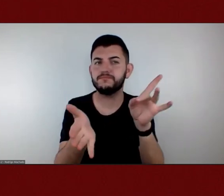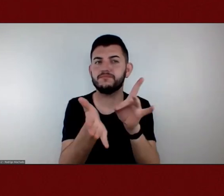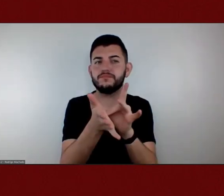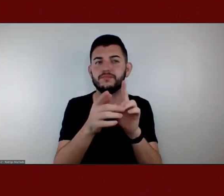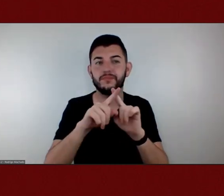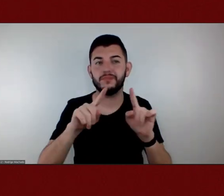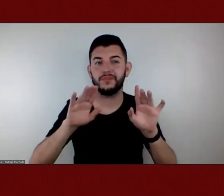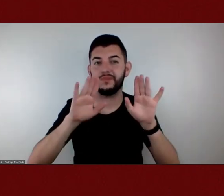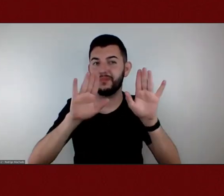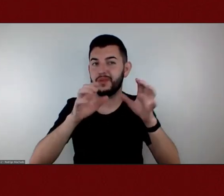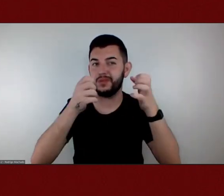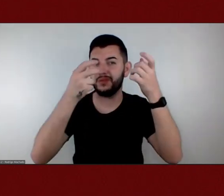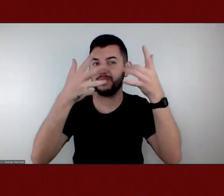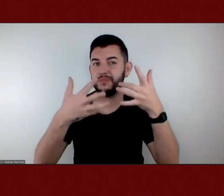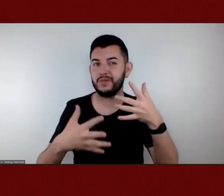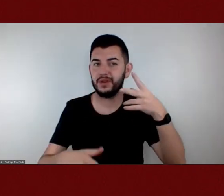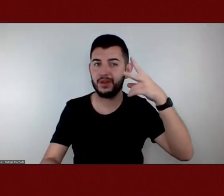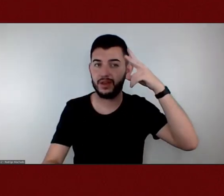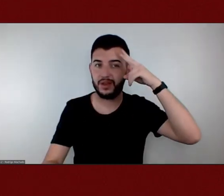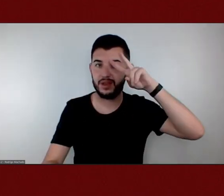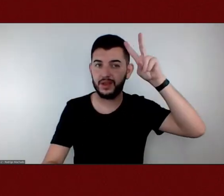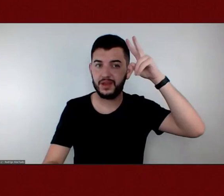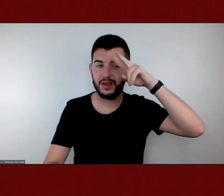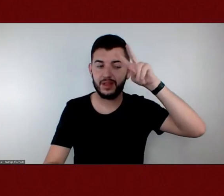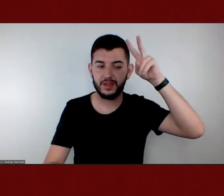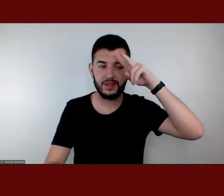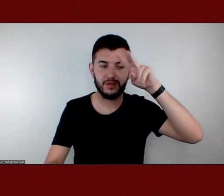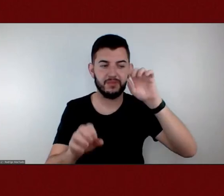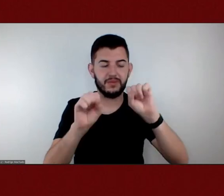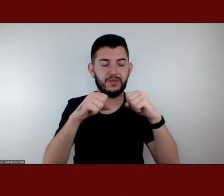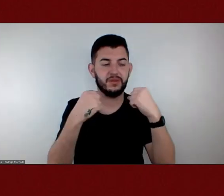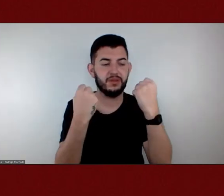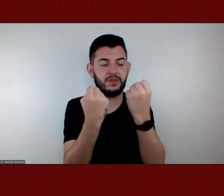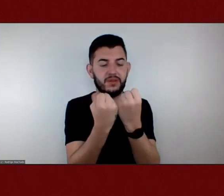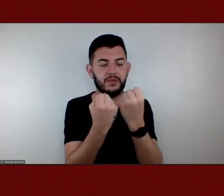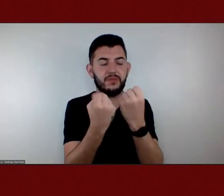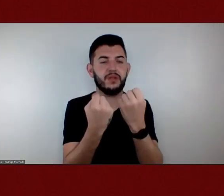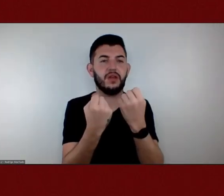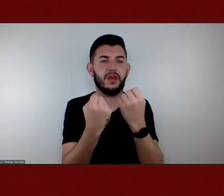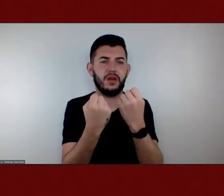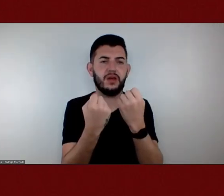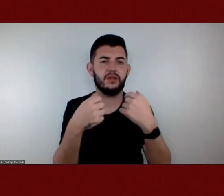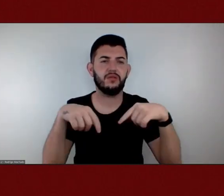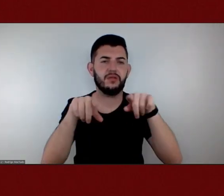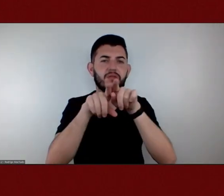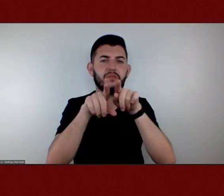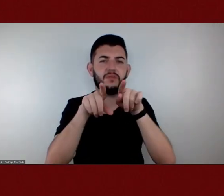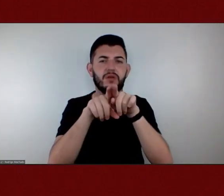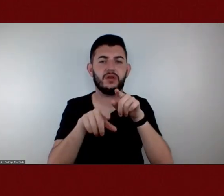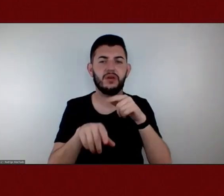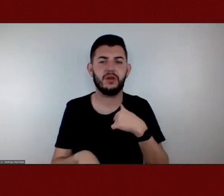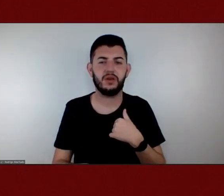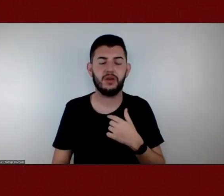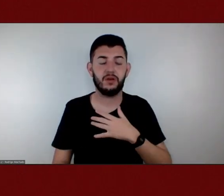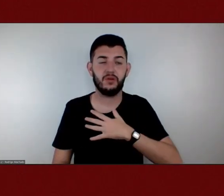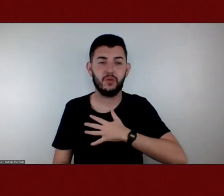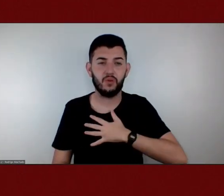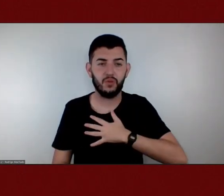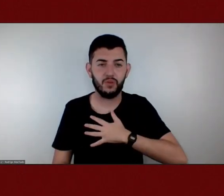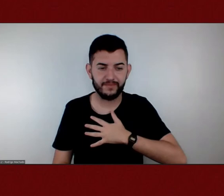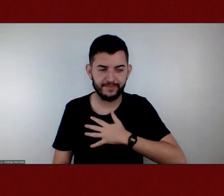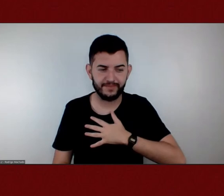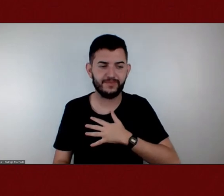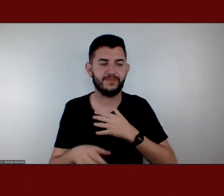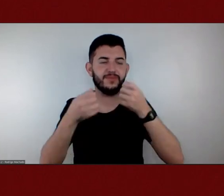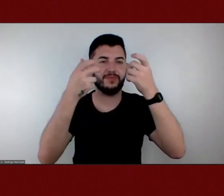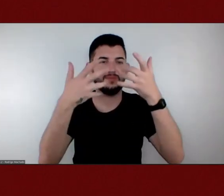lembrança que esse seminário também encerra, eu gostaria de dizer que